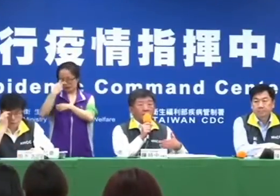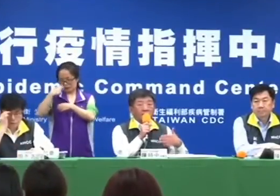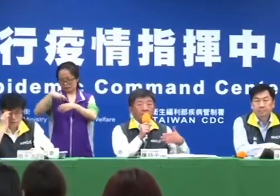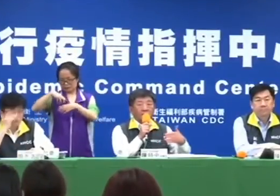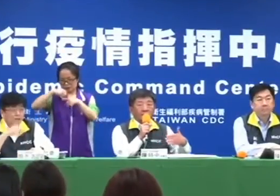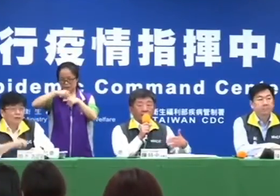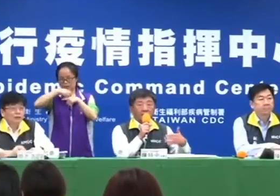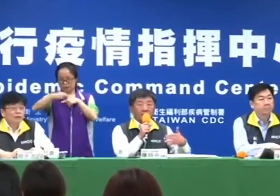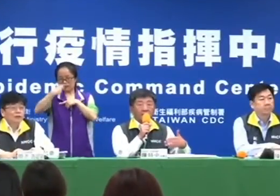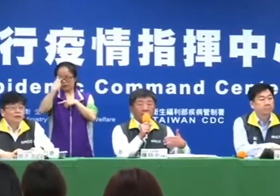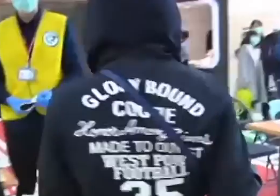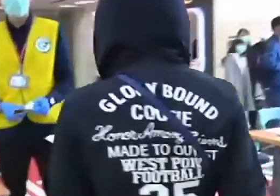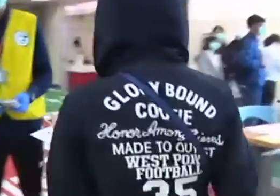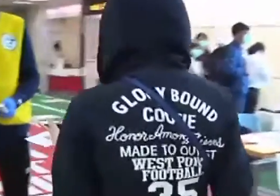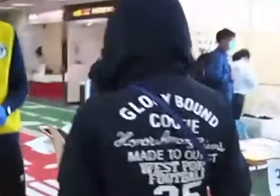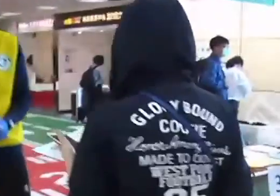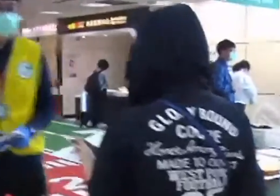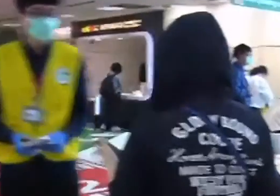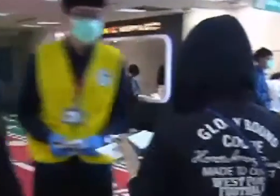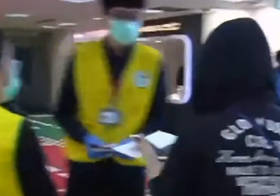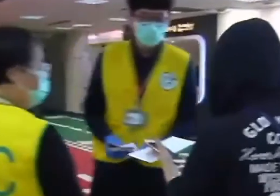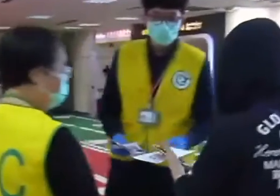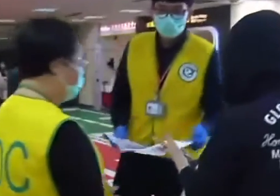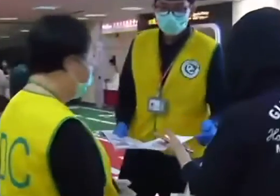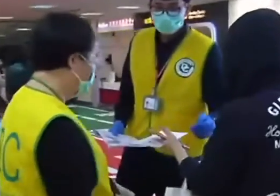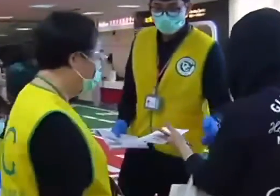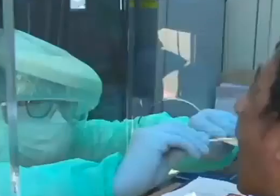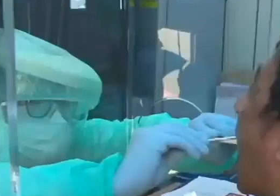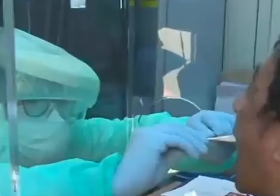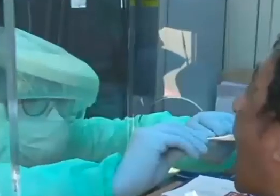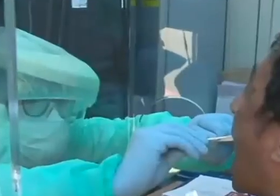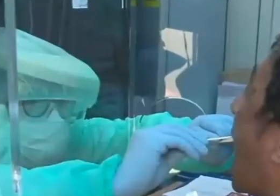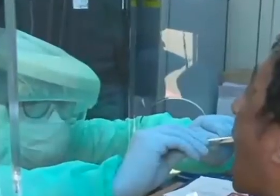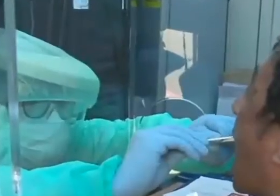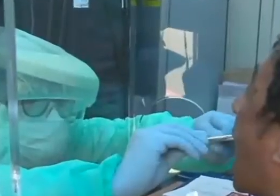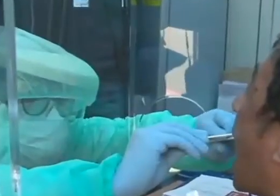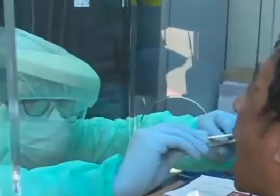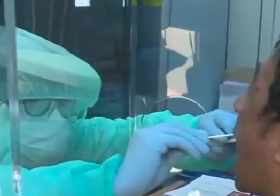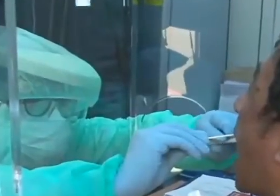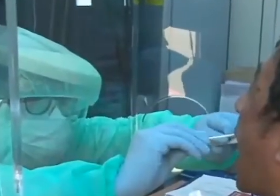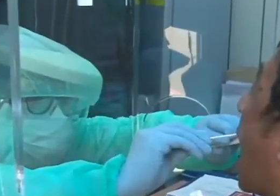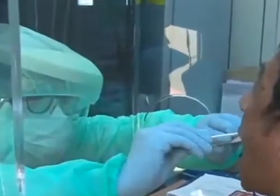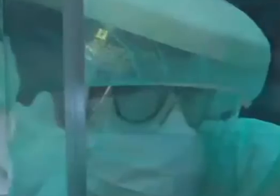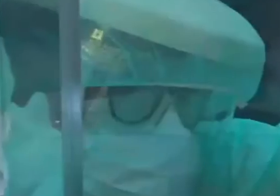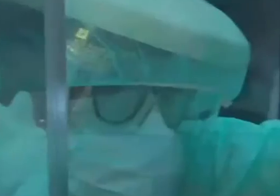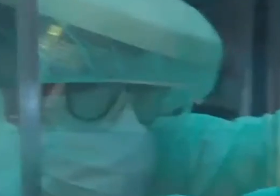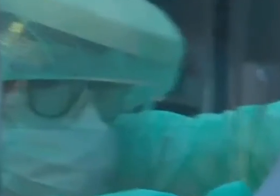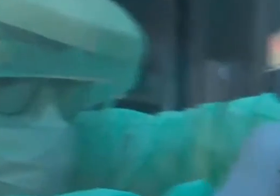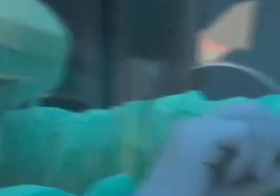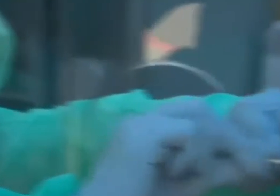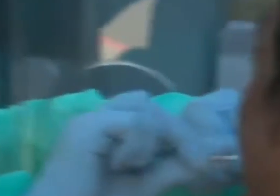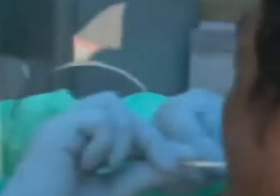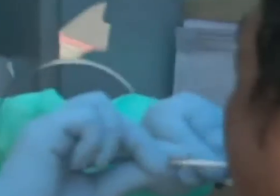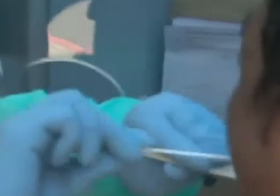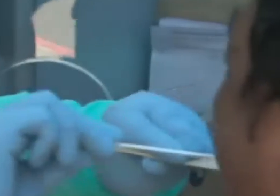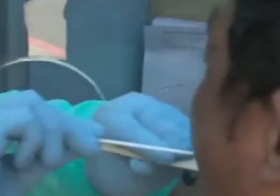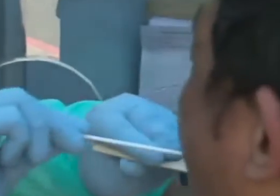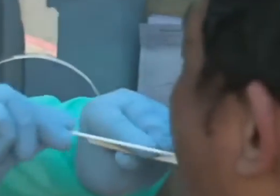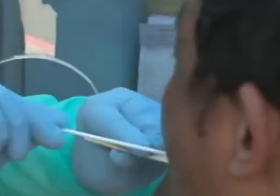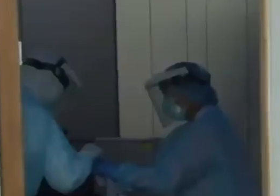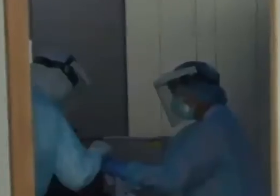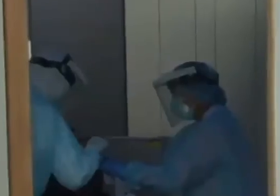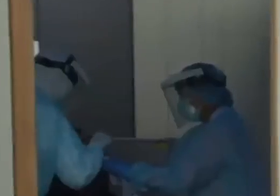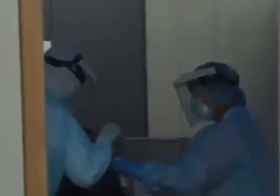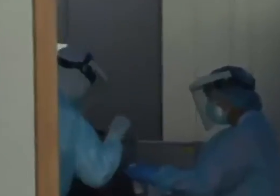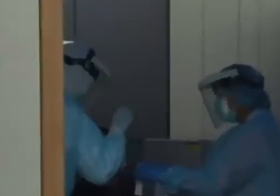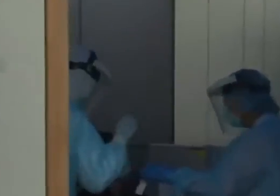确诊个案的发现管道在机场就拦截采检的有9人，居家检疫的有5人，自主健康管理的有1人。台湾至今确